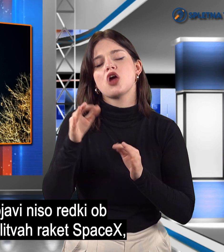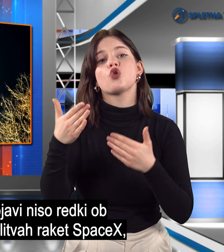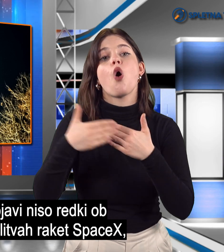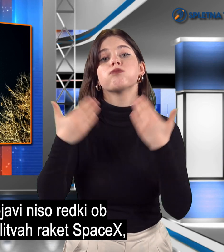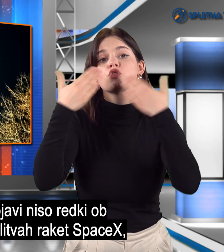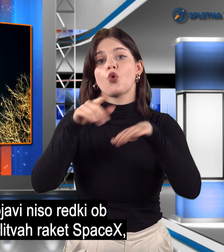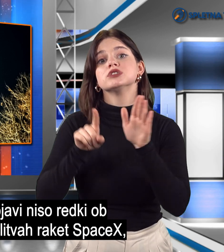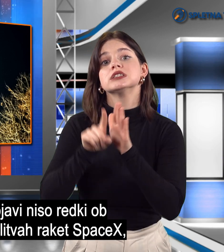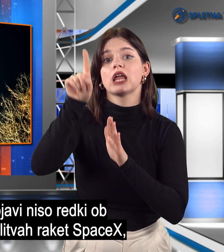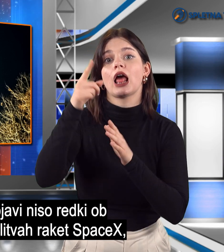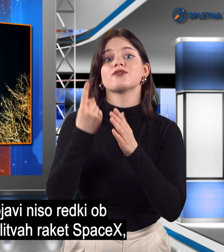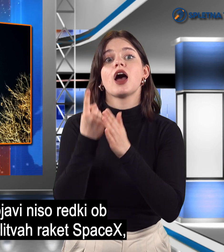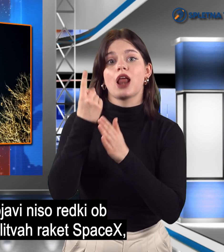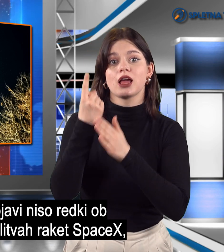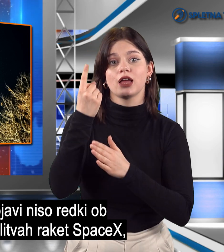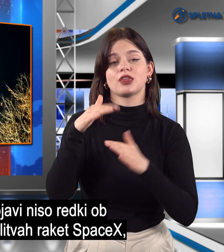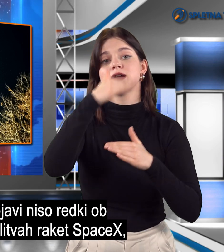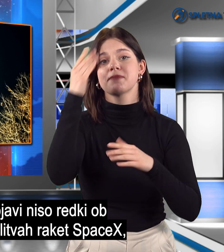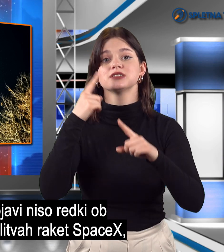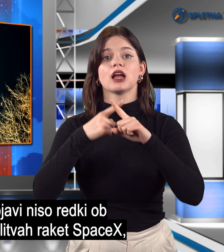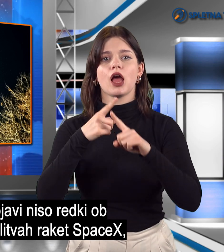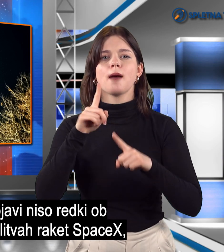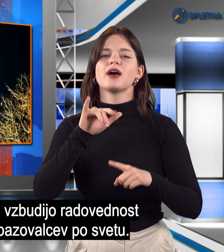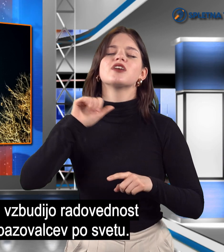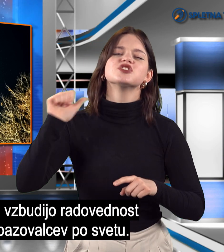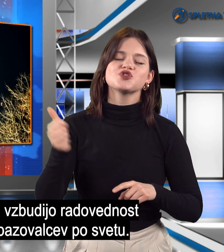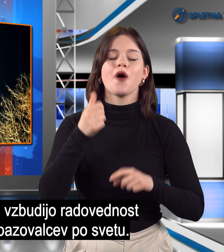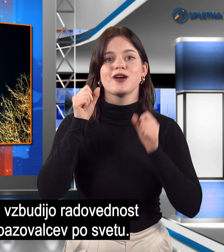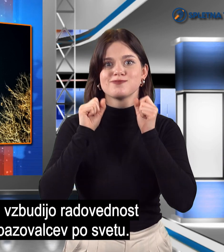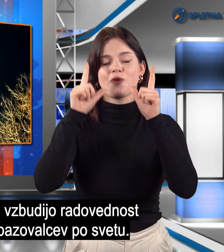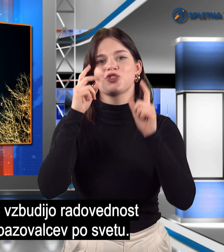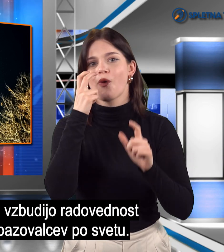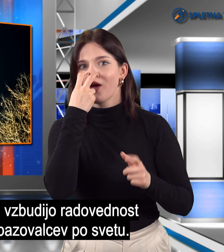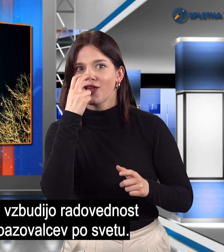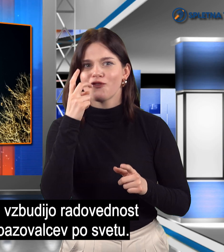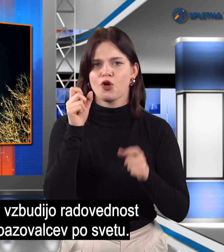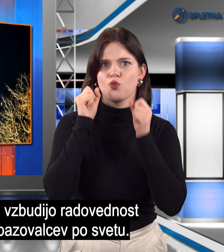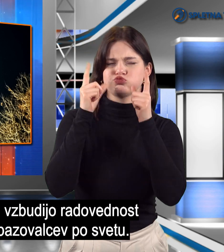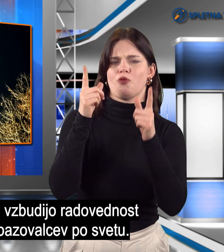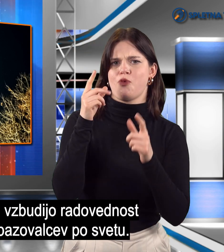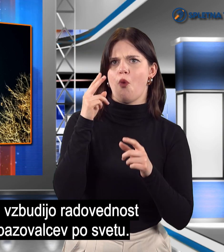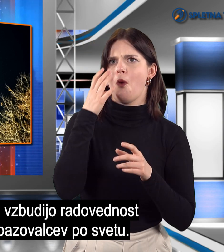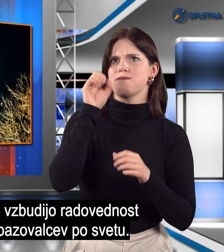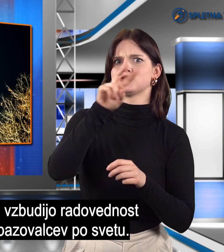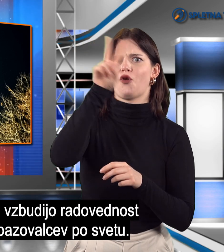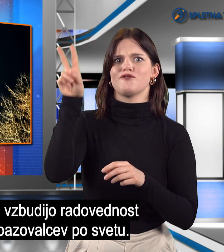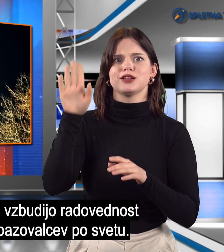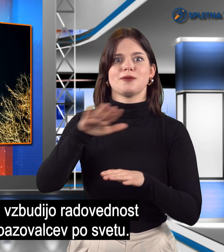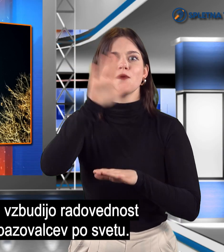ob nočnih izstrelitvah raket SpaceX, a vedno znova vzbudijo radovednost in osuplost opazovalcev po